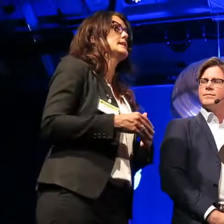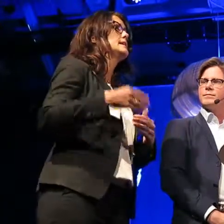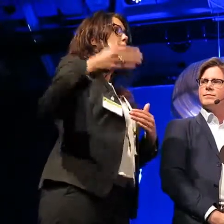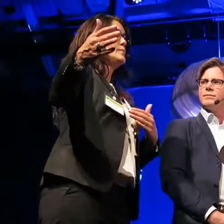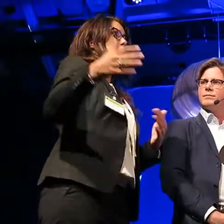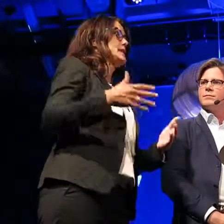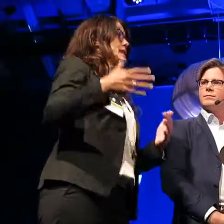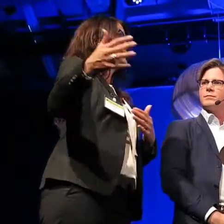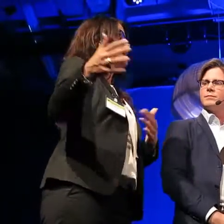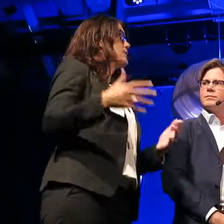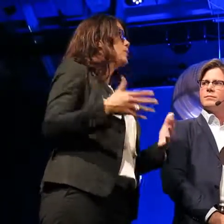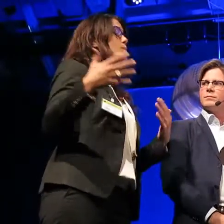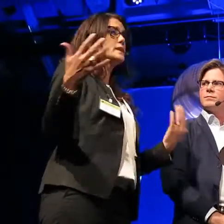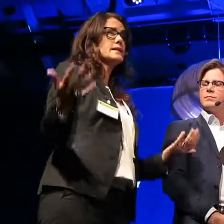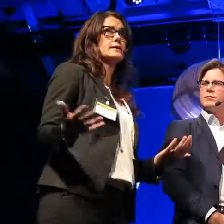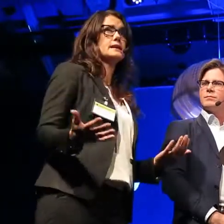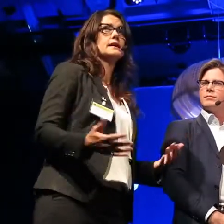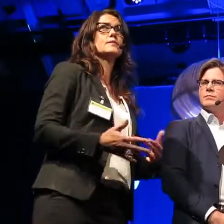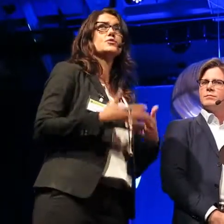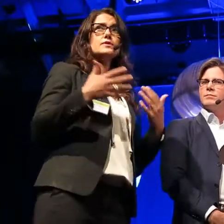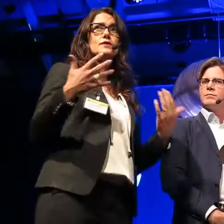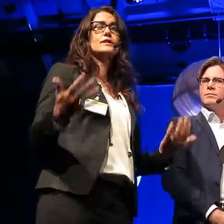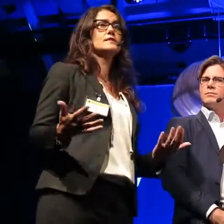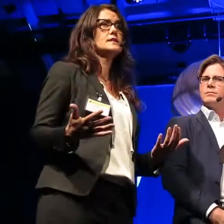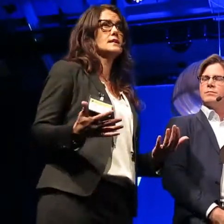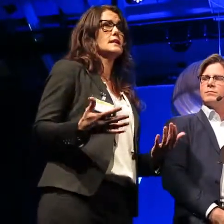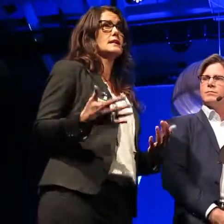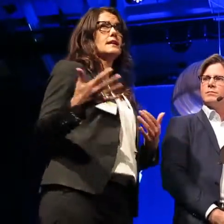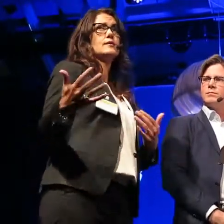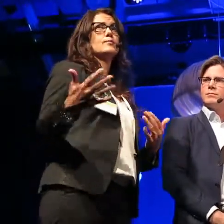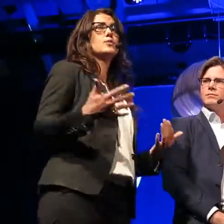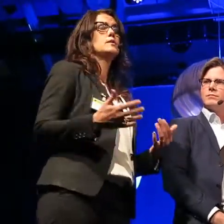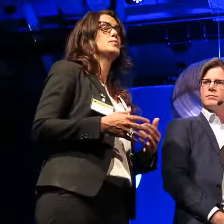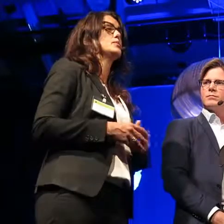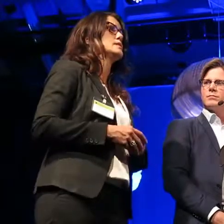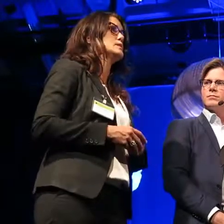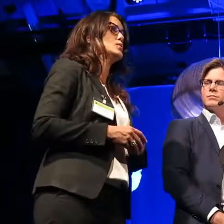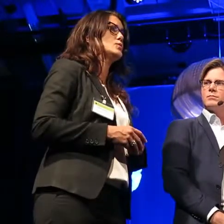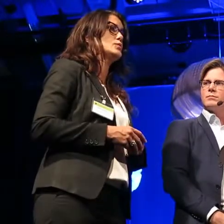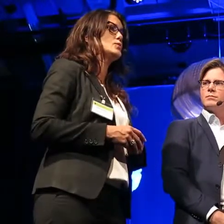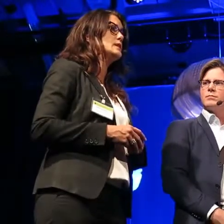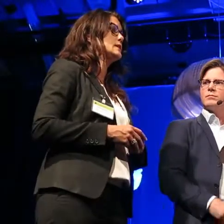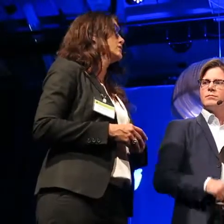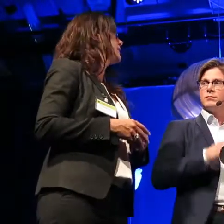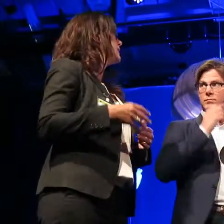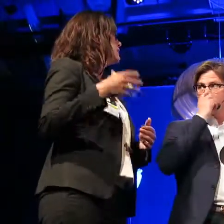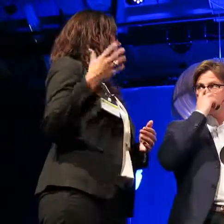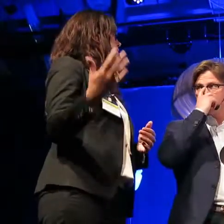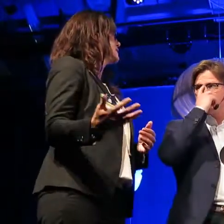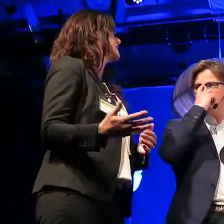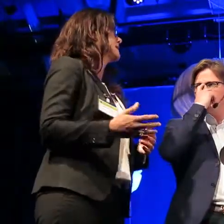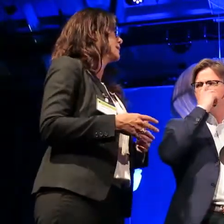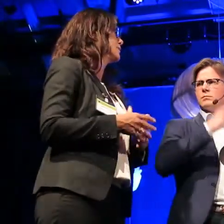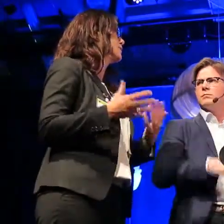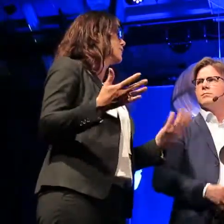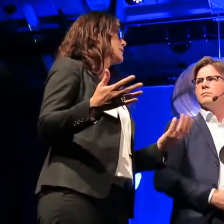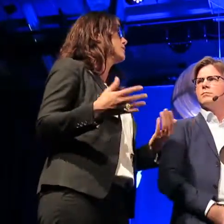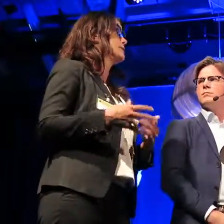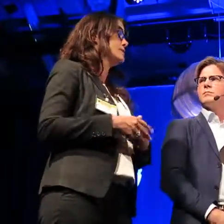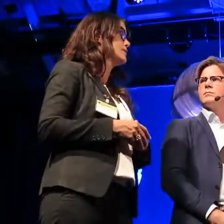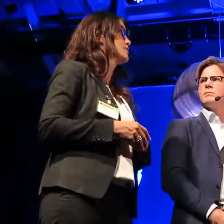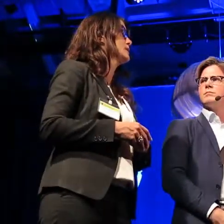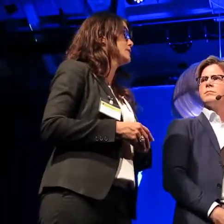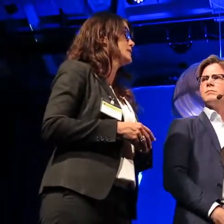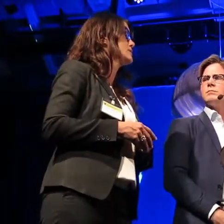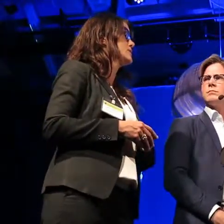egna bilar mellan alla delar. Då kommer det inte räcka. Vi måste effektivisera även på transportområdet, och där kommer ju de satsningarna med